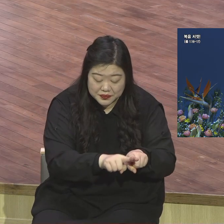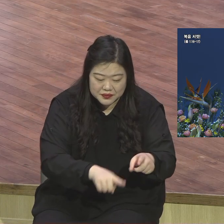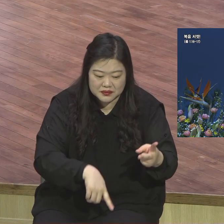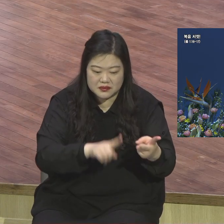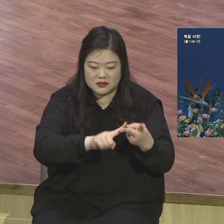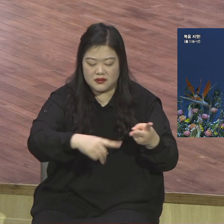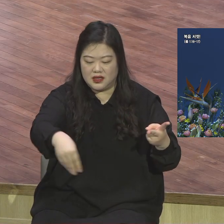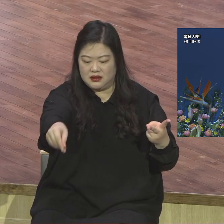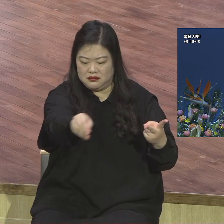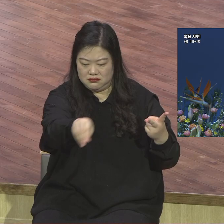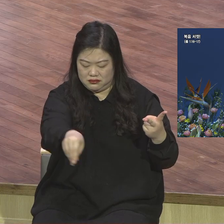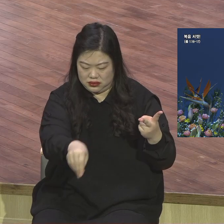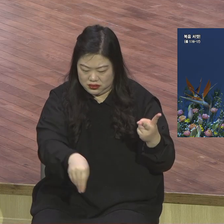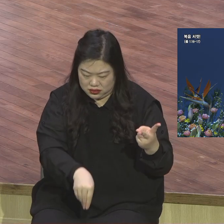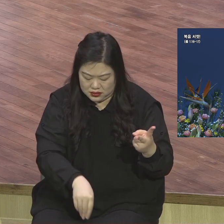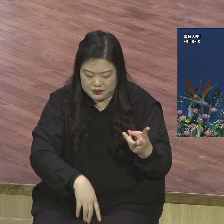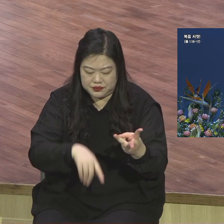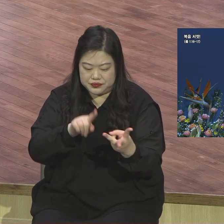그런